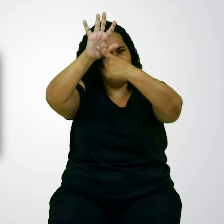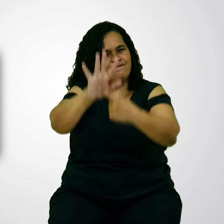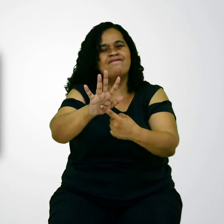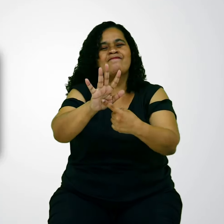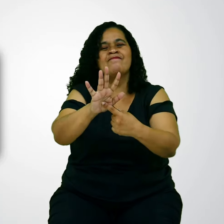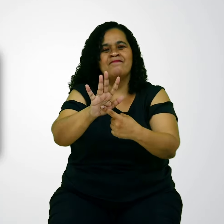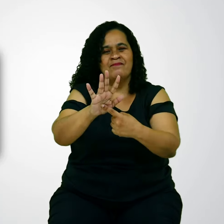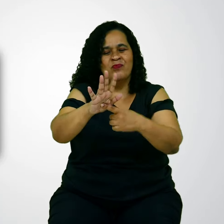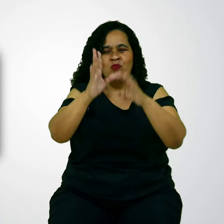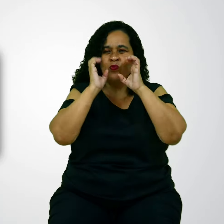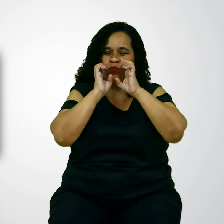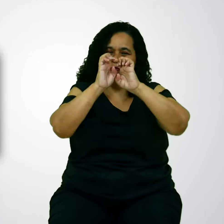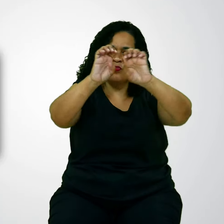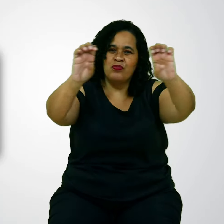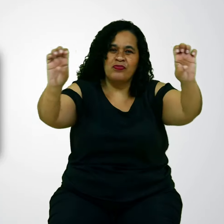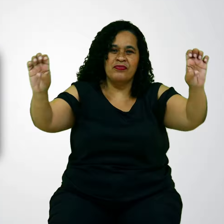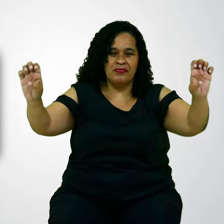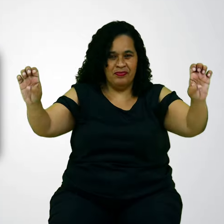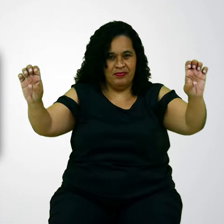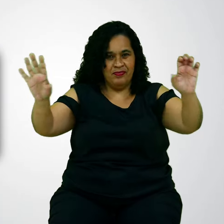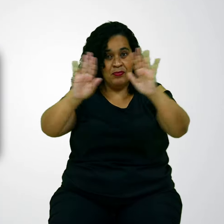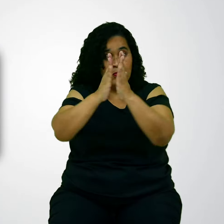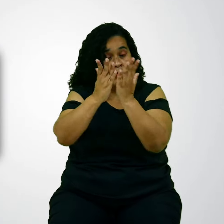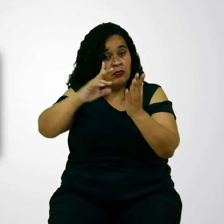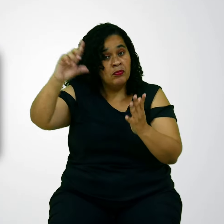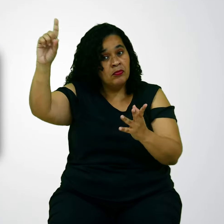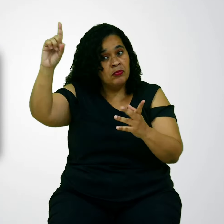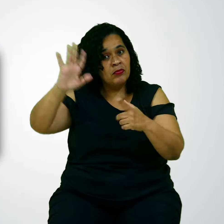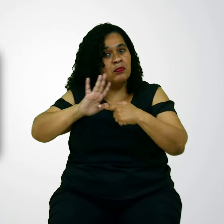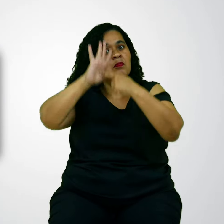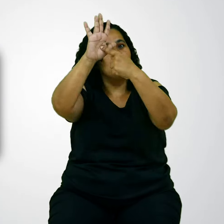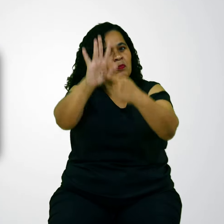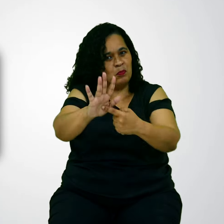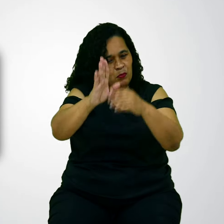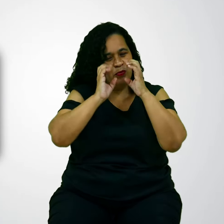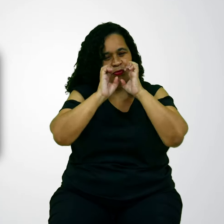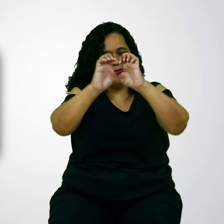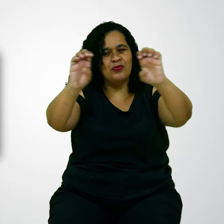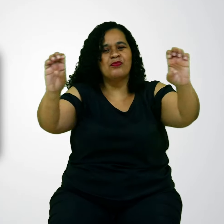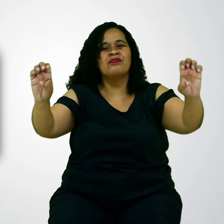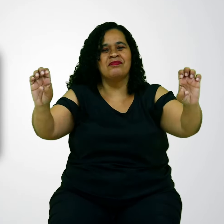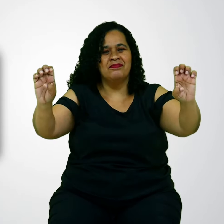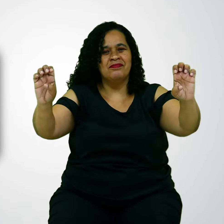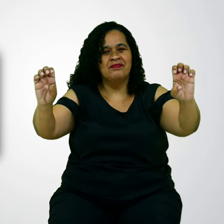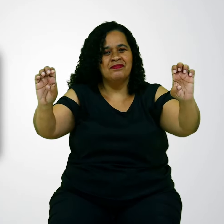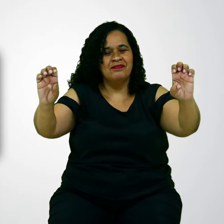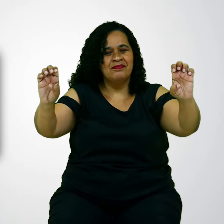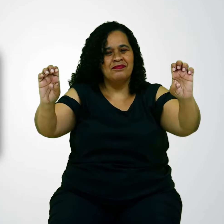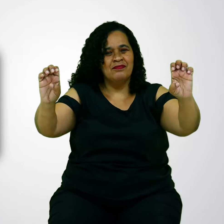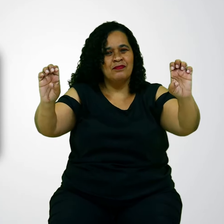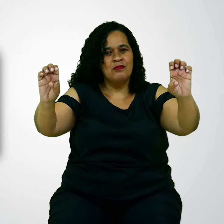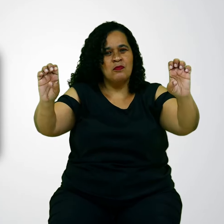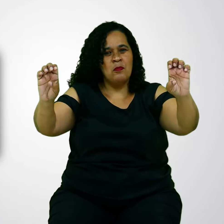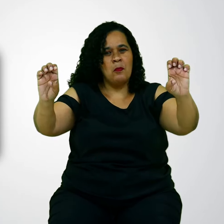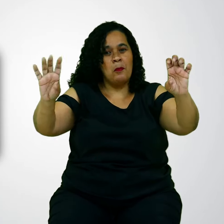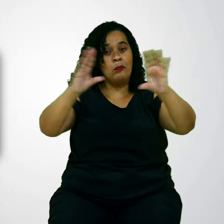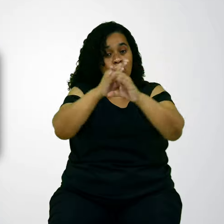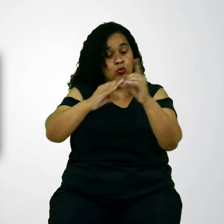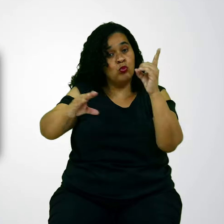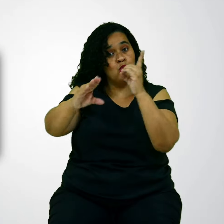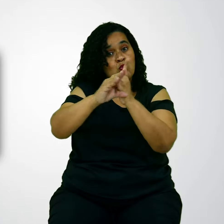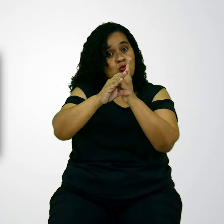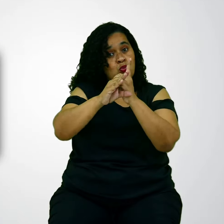Evangelho. A Bíblia vai expressar a mensagem do Evangelho. A liturgia da igreja. E aí,